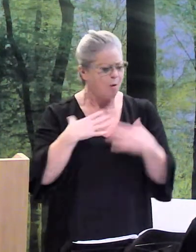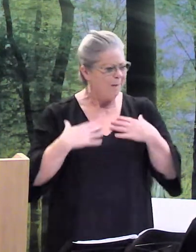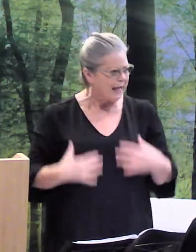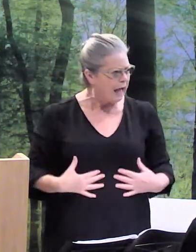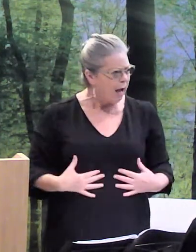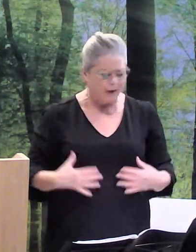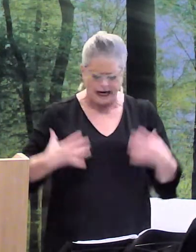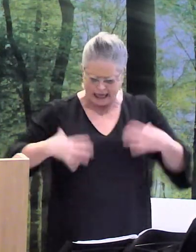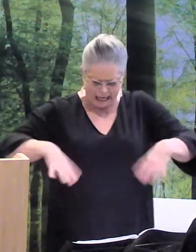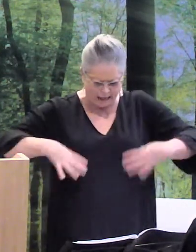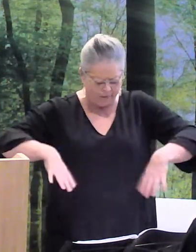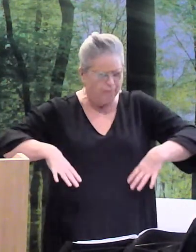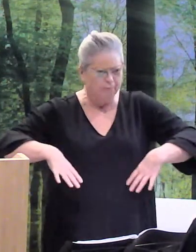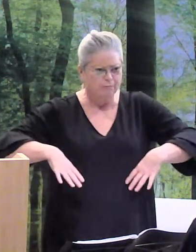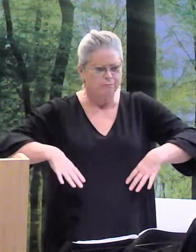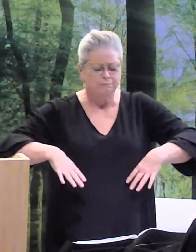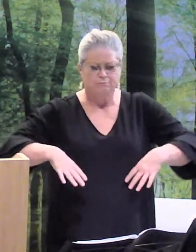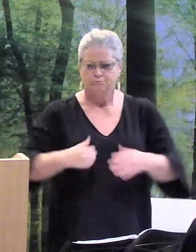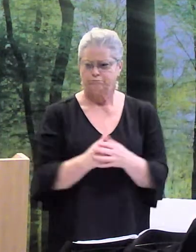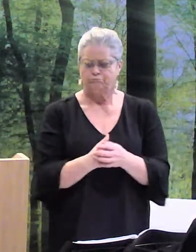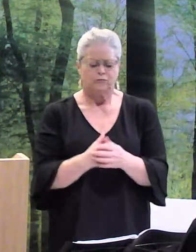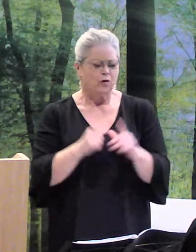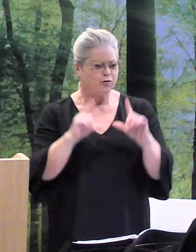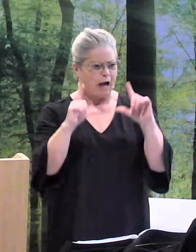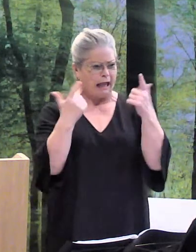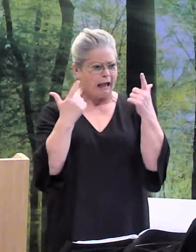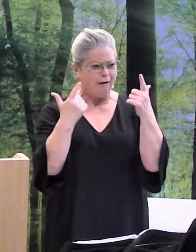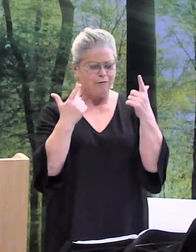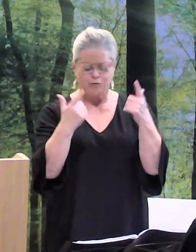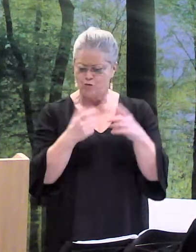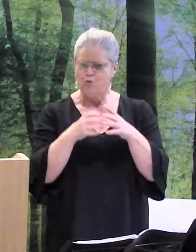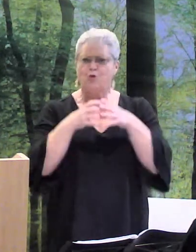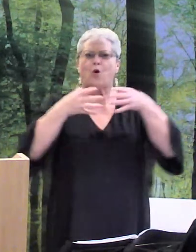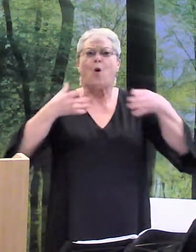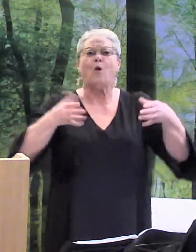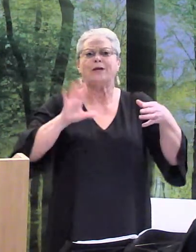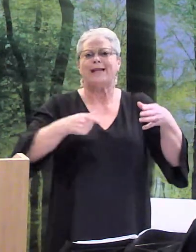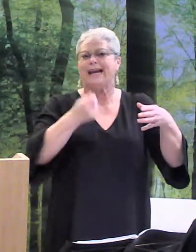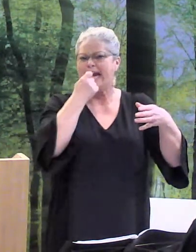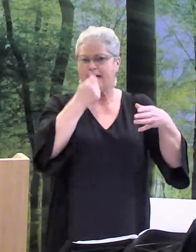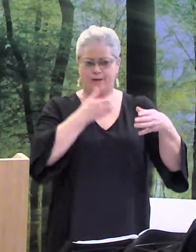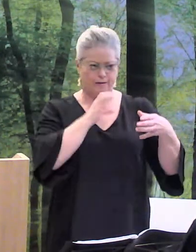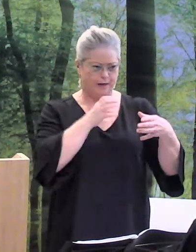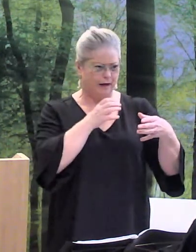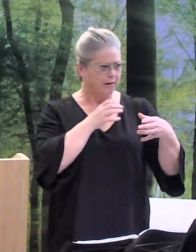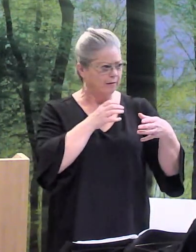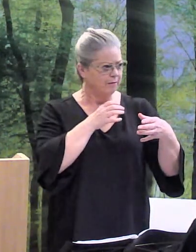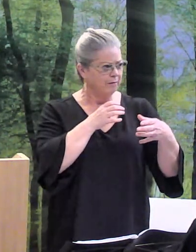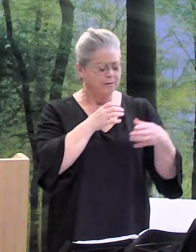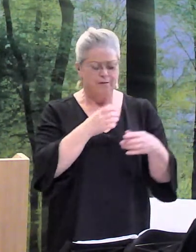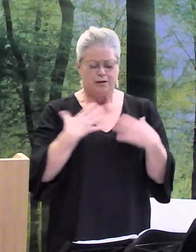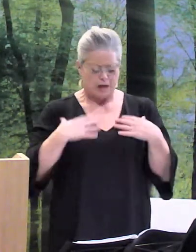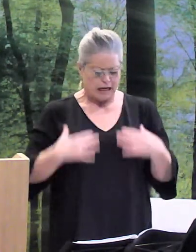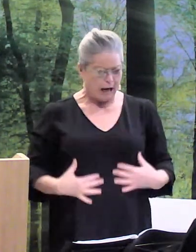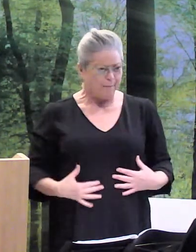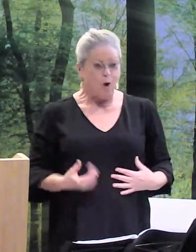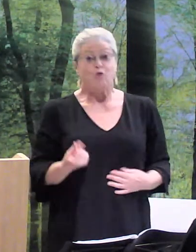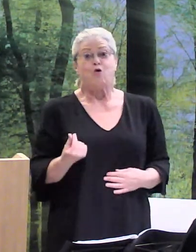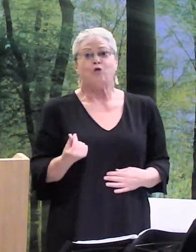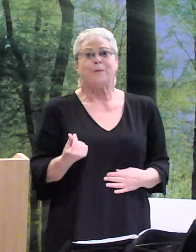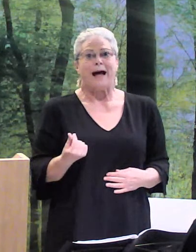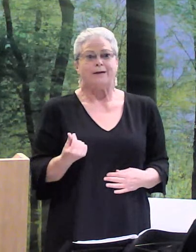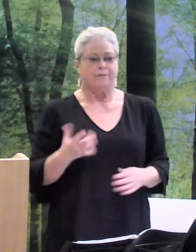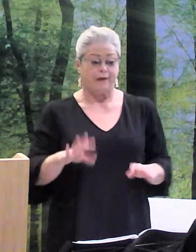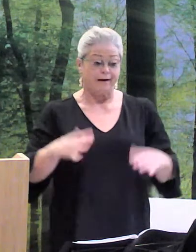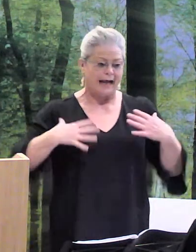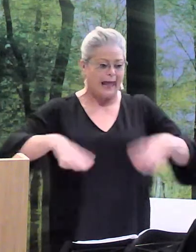lichaam en kleding. Het leven is groter dan eten en drinken. Het lichaam is kostbaarder